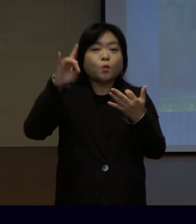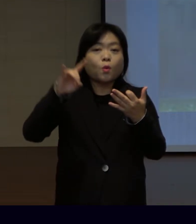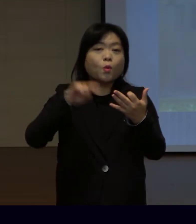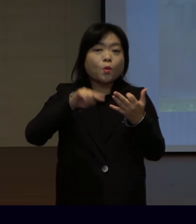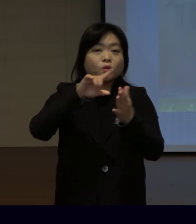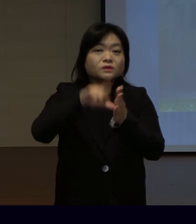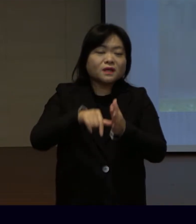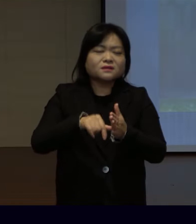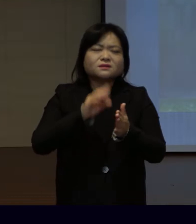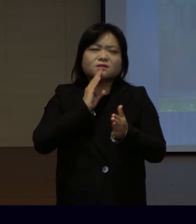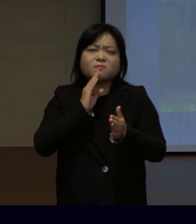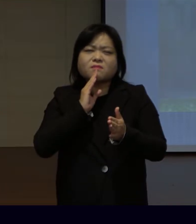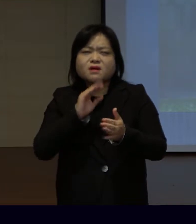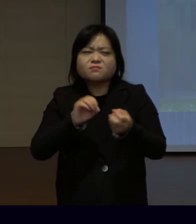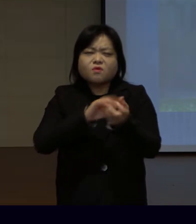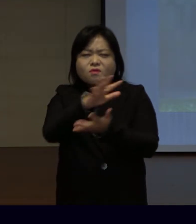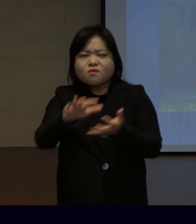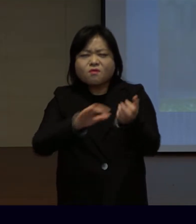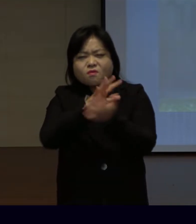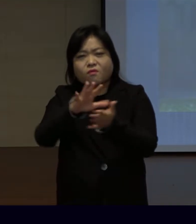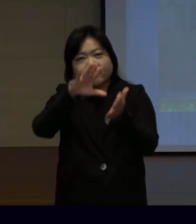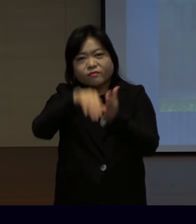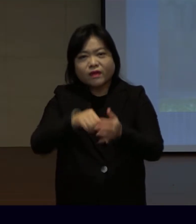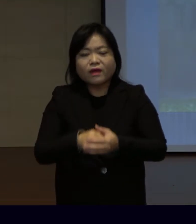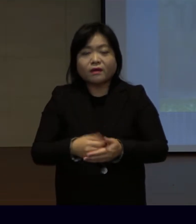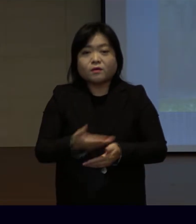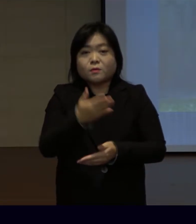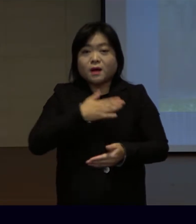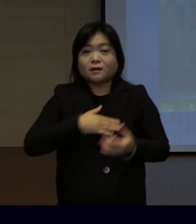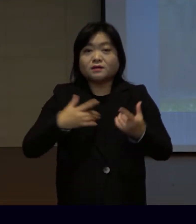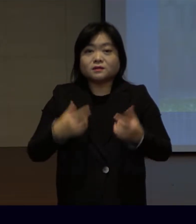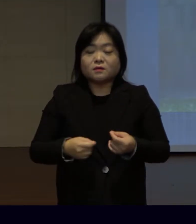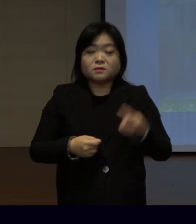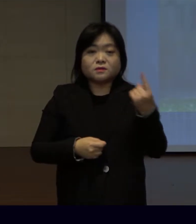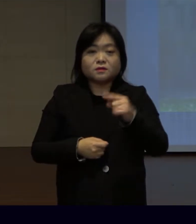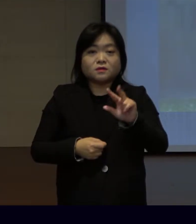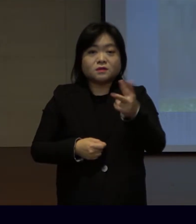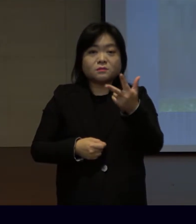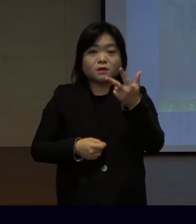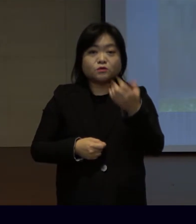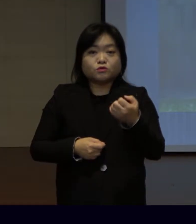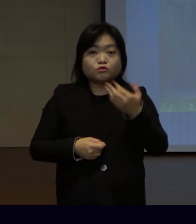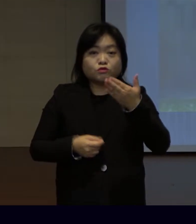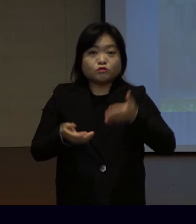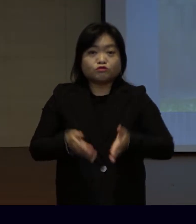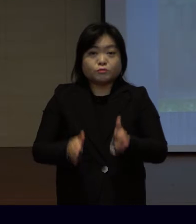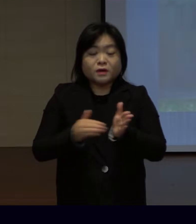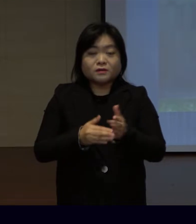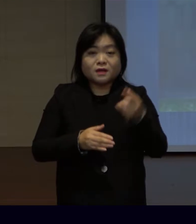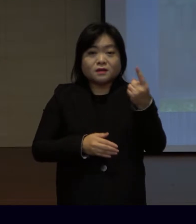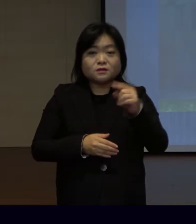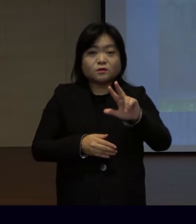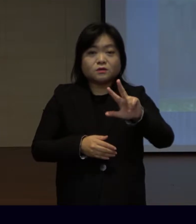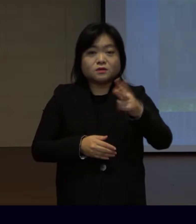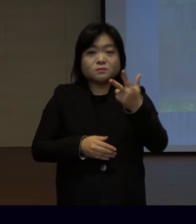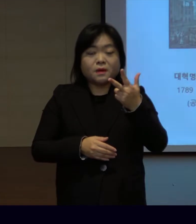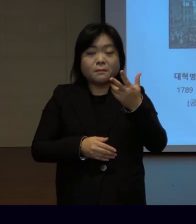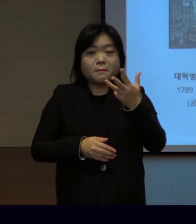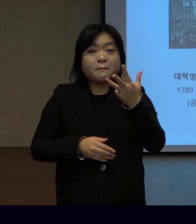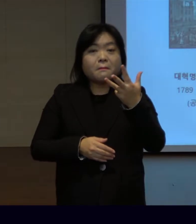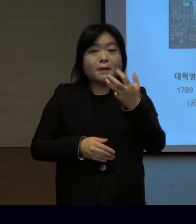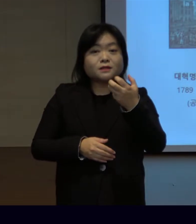그야말로 격동의 시기입니다. 아시다시피 이 사람이 1799년 출생인데